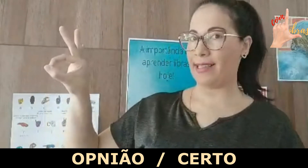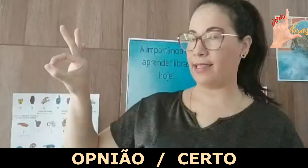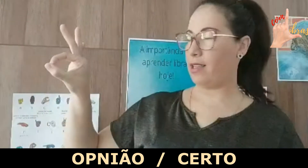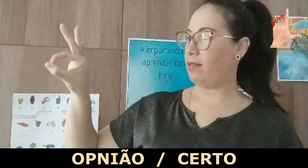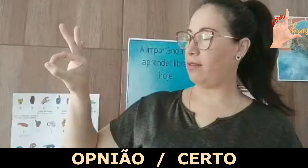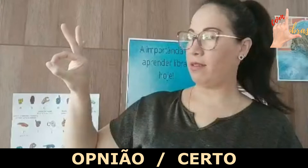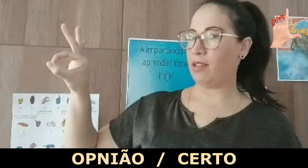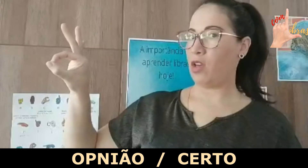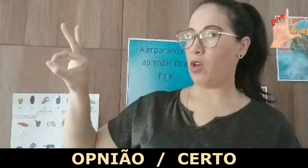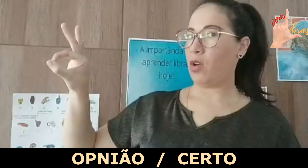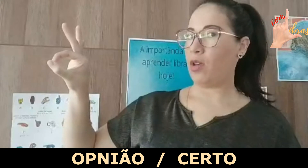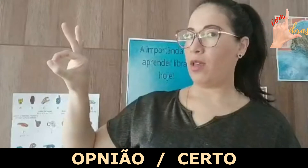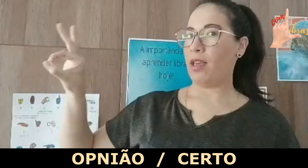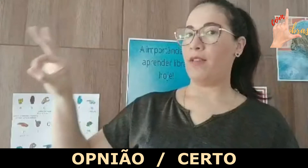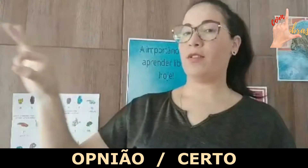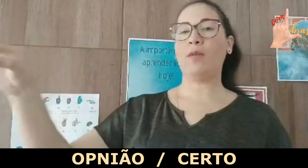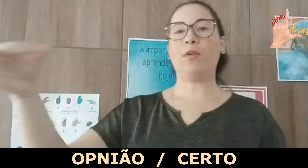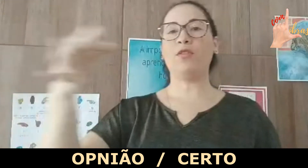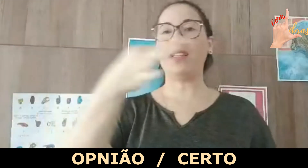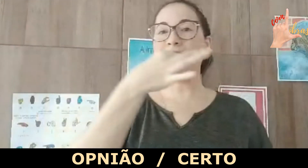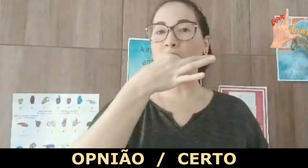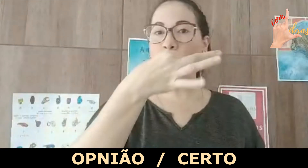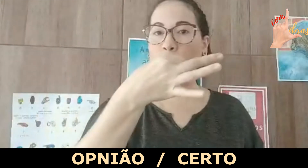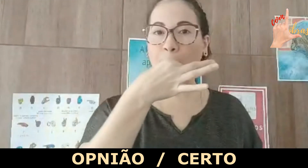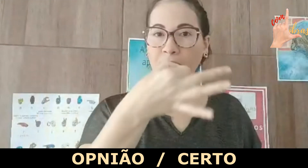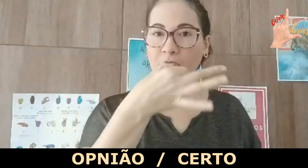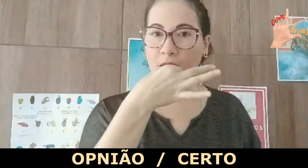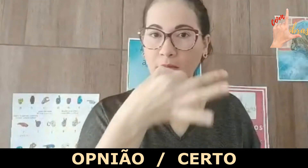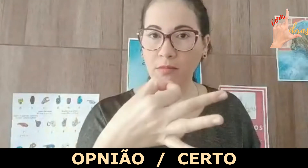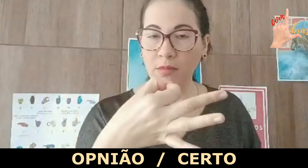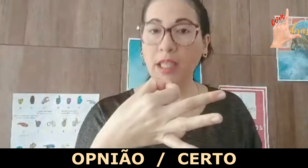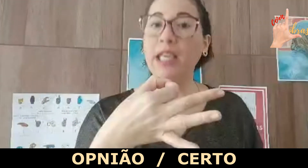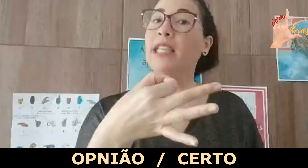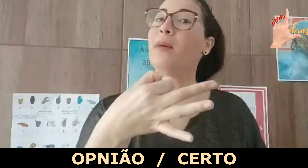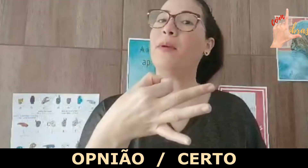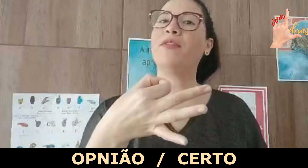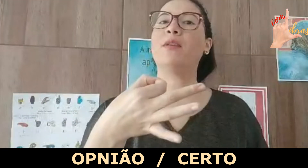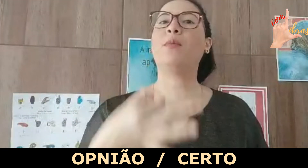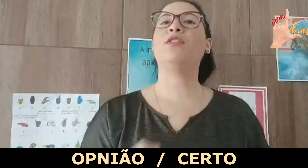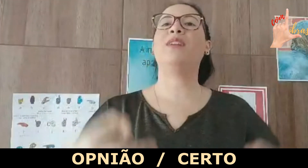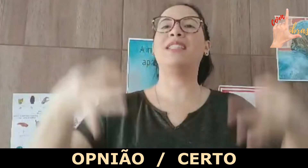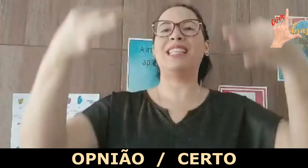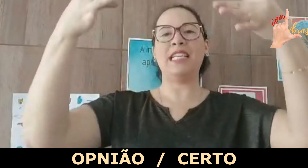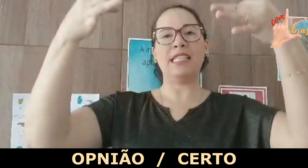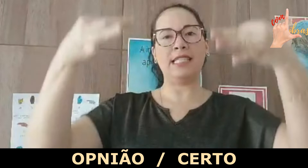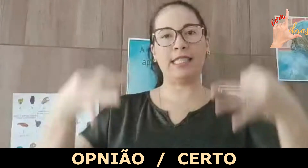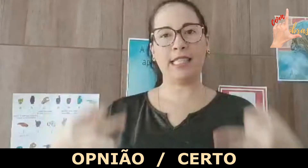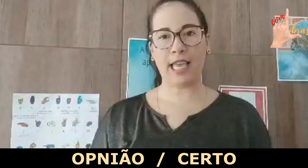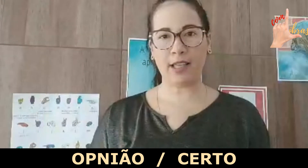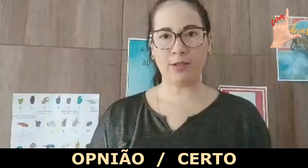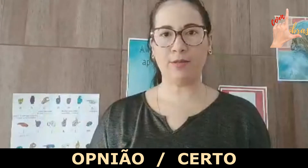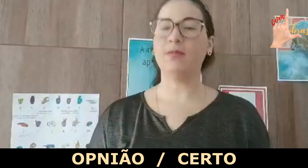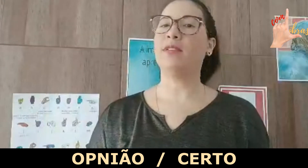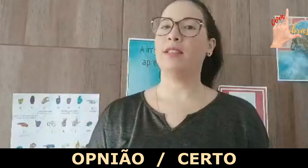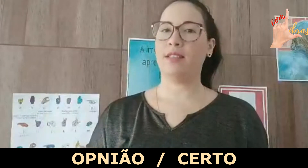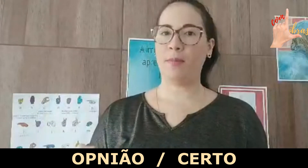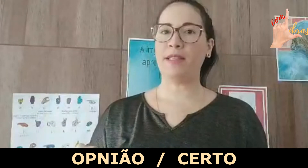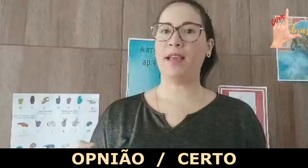essa. Você pode fazer opinião e também você pode fazer certo. Você percebe